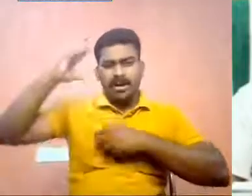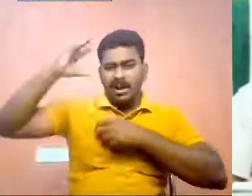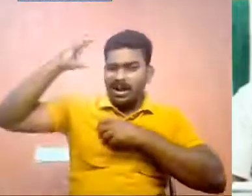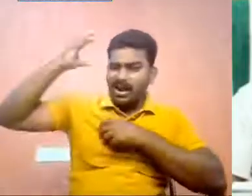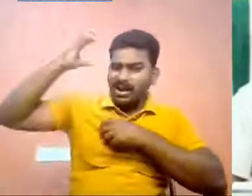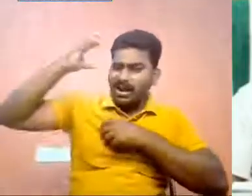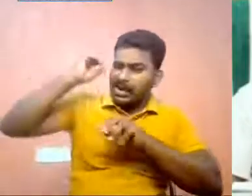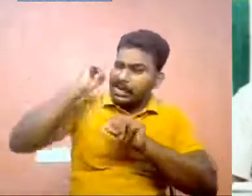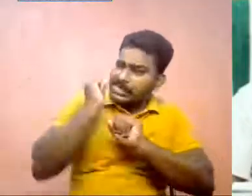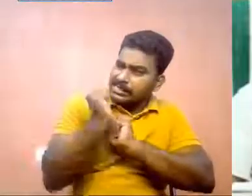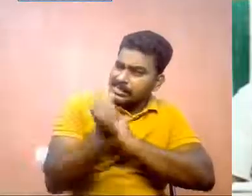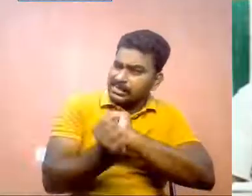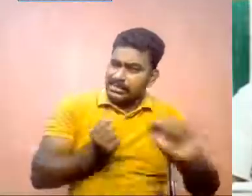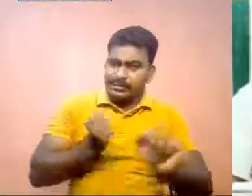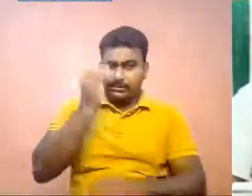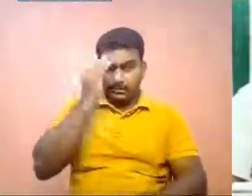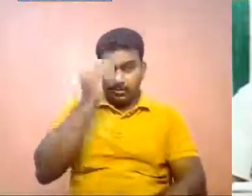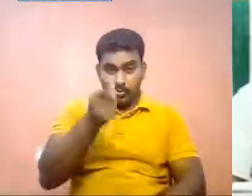അപ്പോൾ ആവശ്യമായ